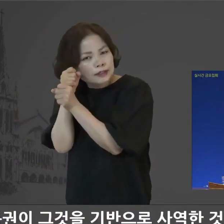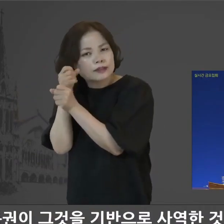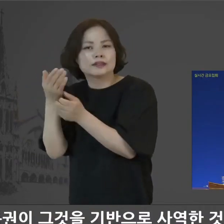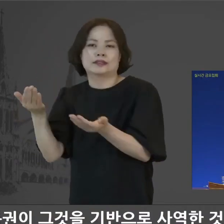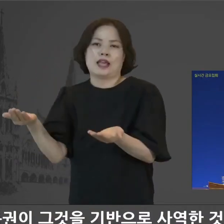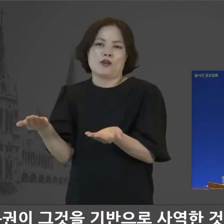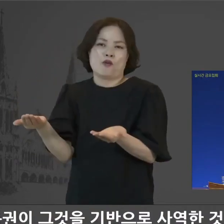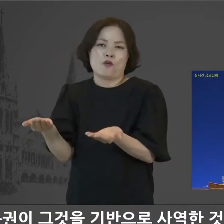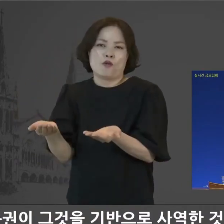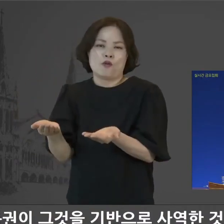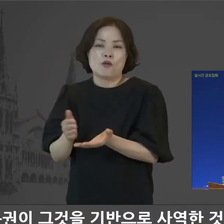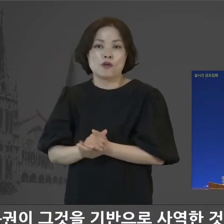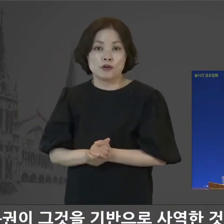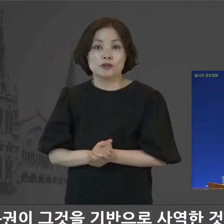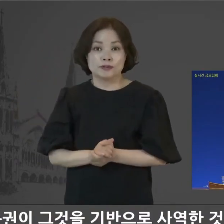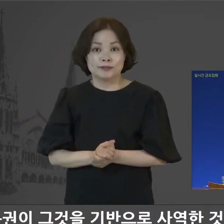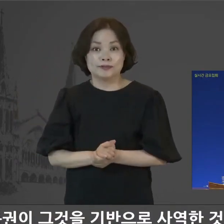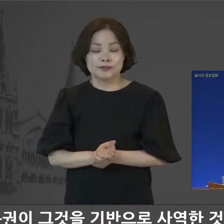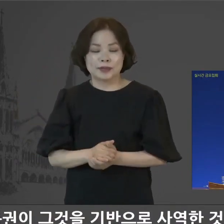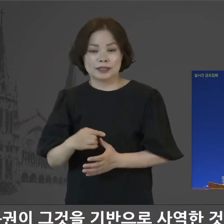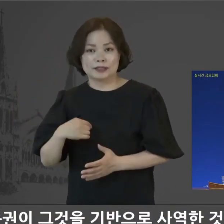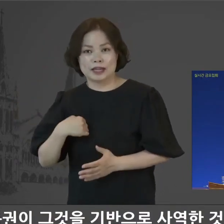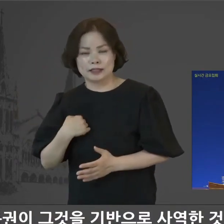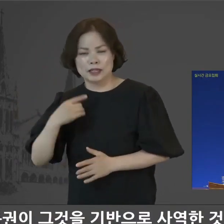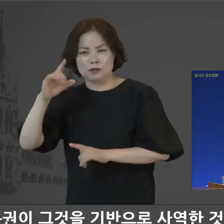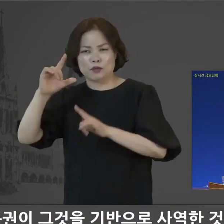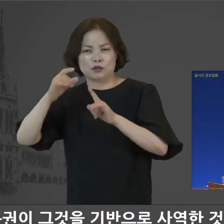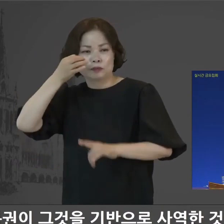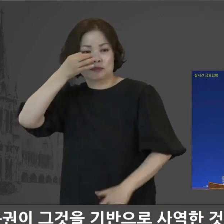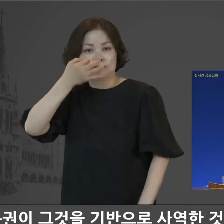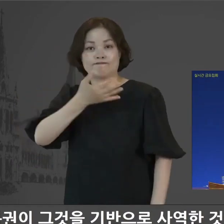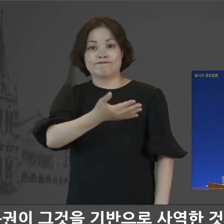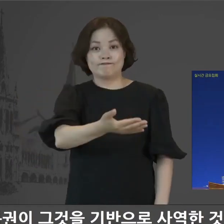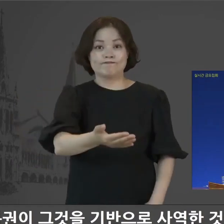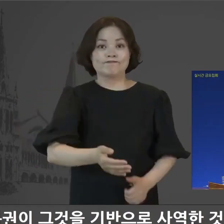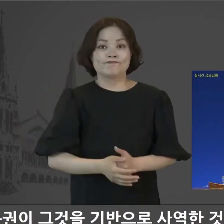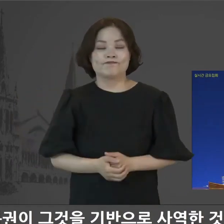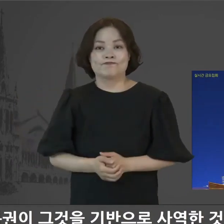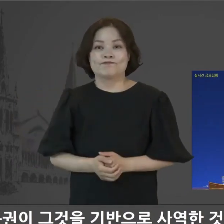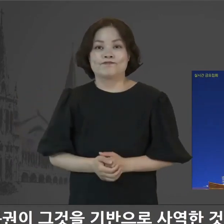했다. 이렇게 자기 자신의 모습을 보여주고 있습니다.